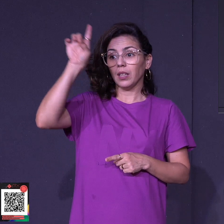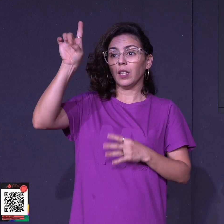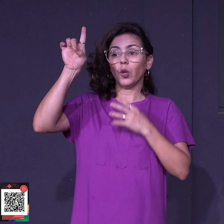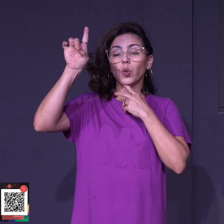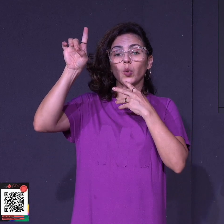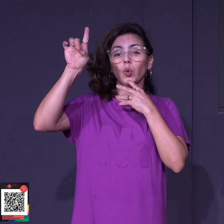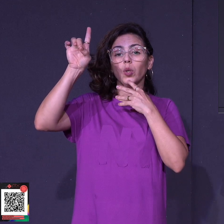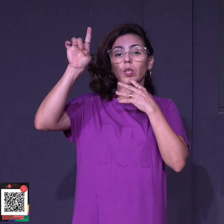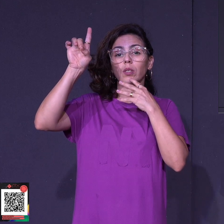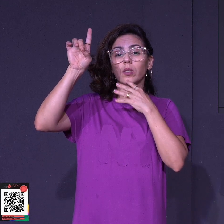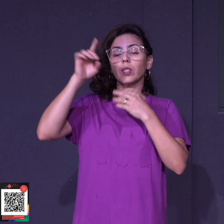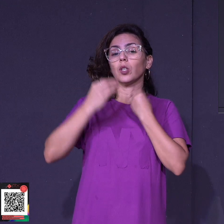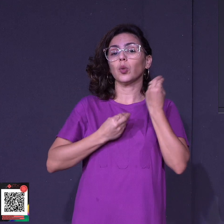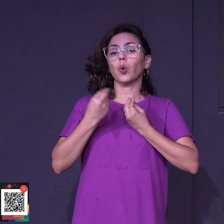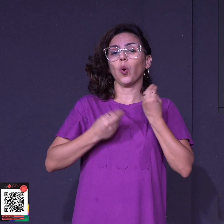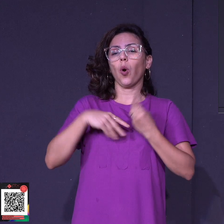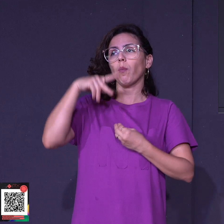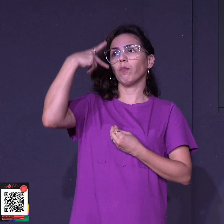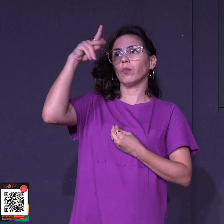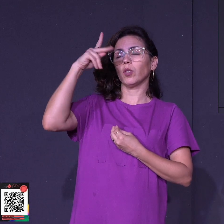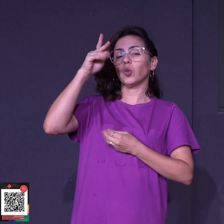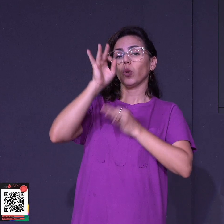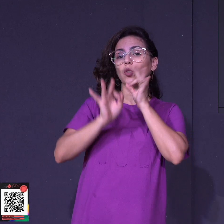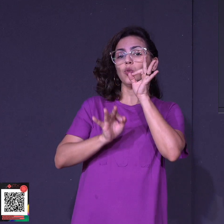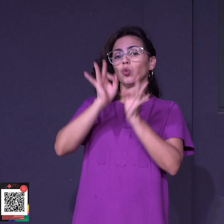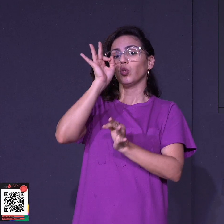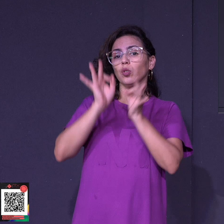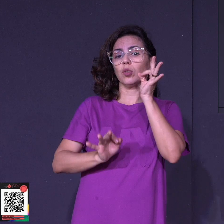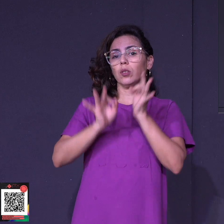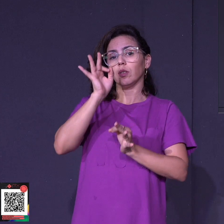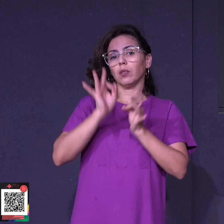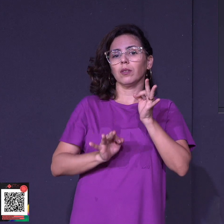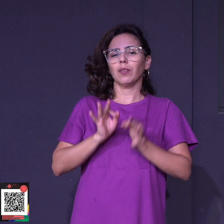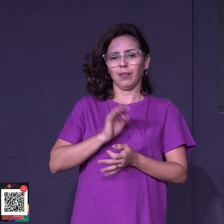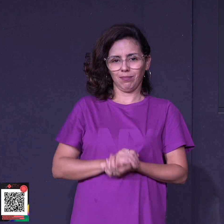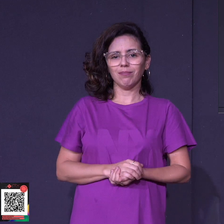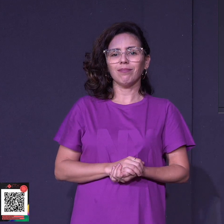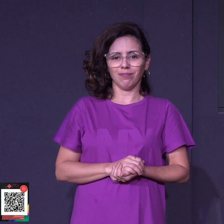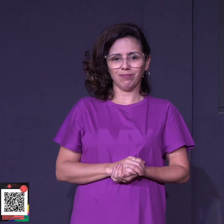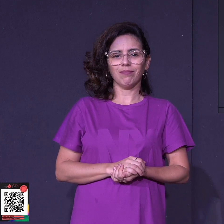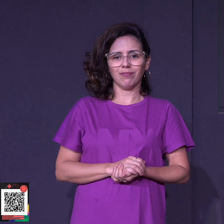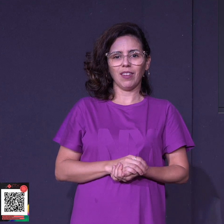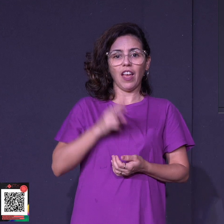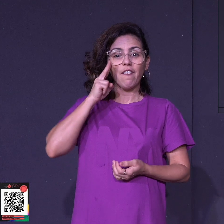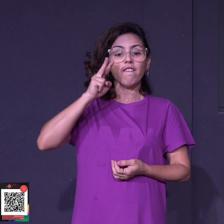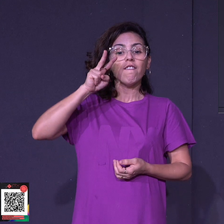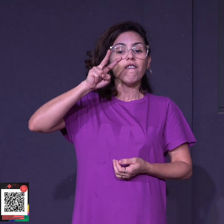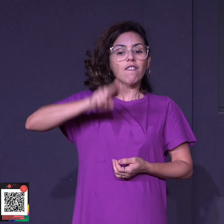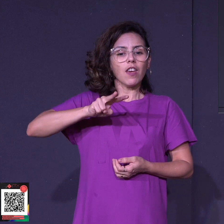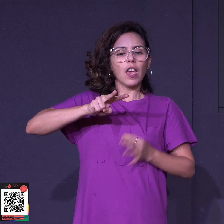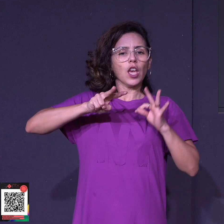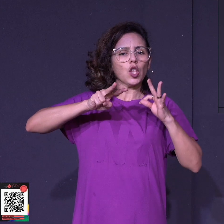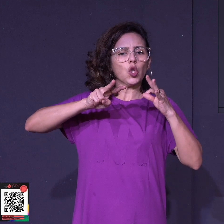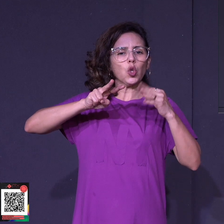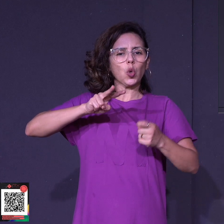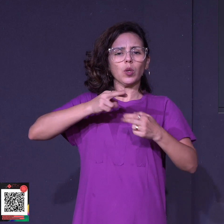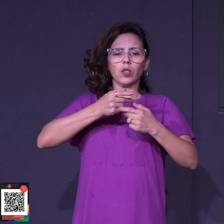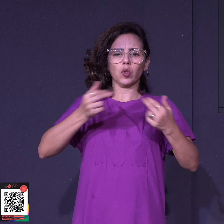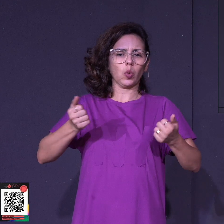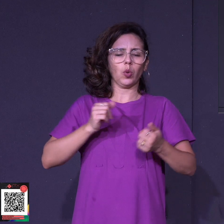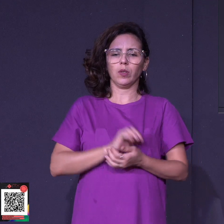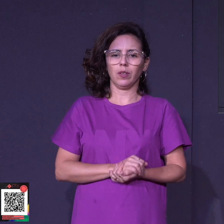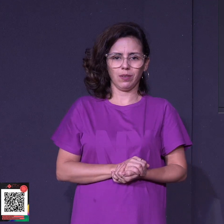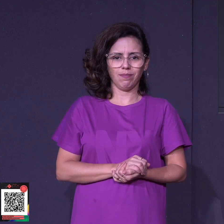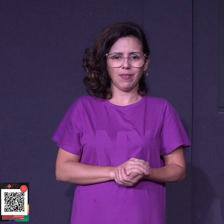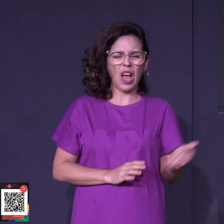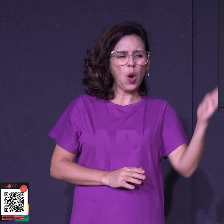querido, a tudo vê. Guarda uma coisa. O diabo foi quem instituiu e criou a